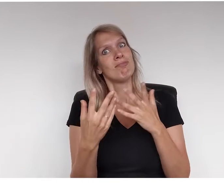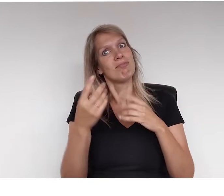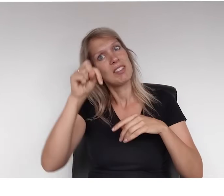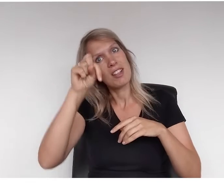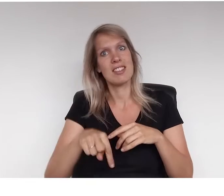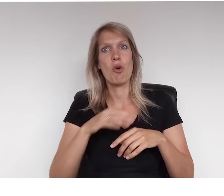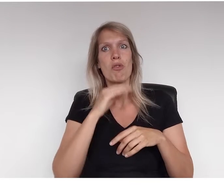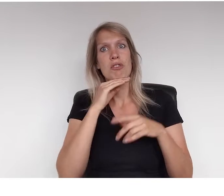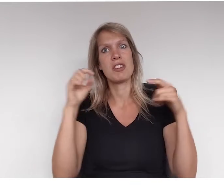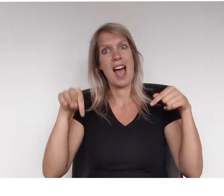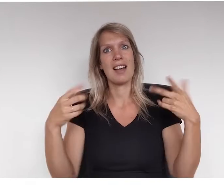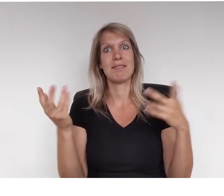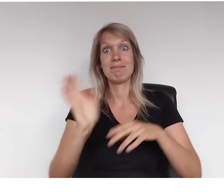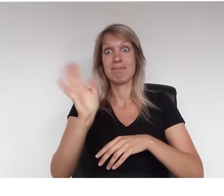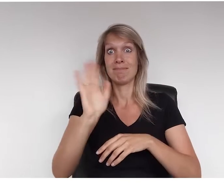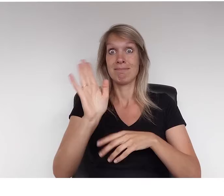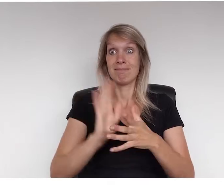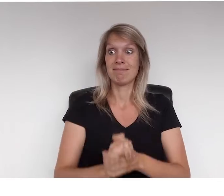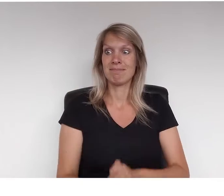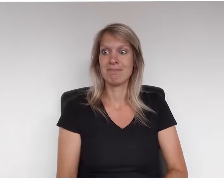Tot ziens! God is een